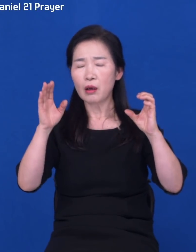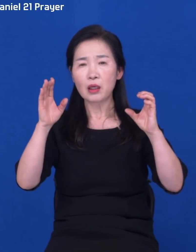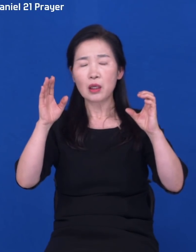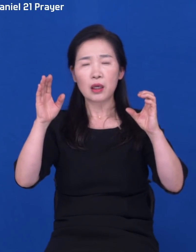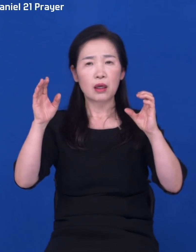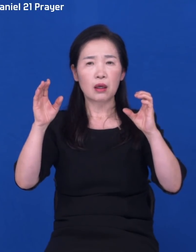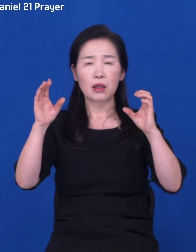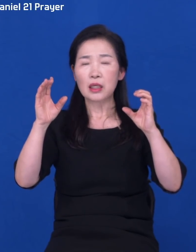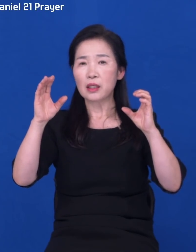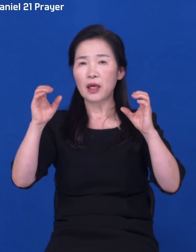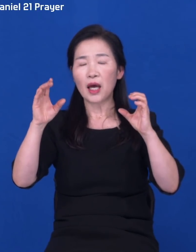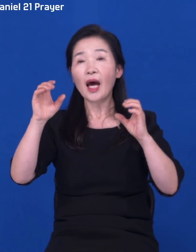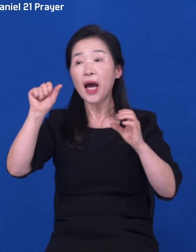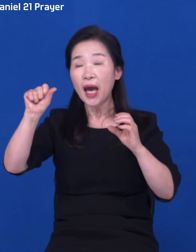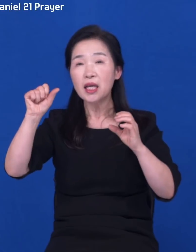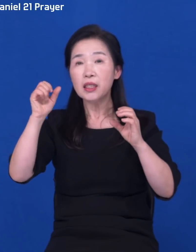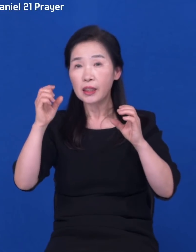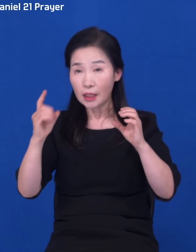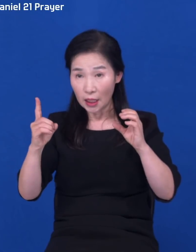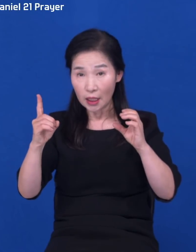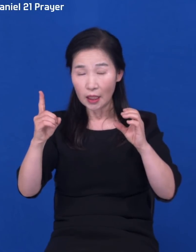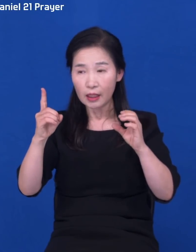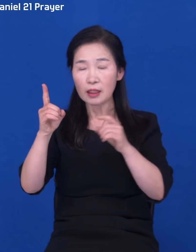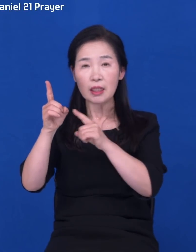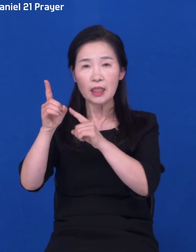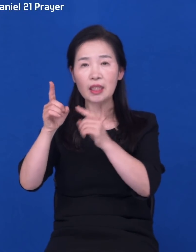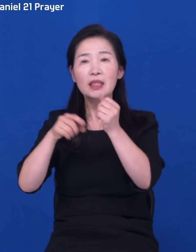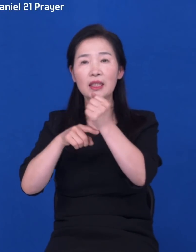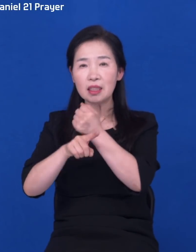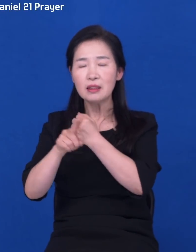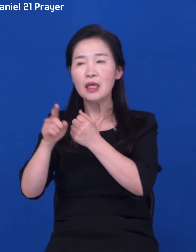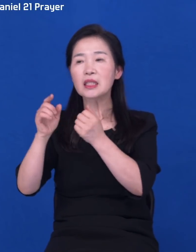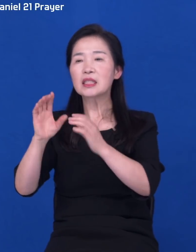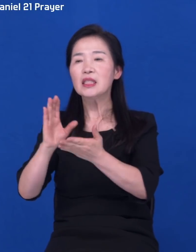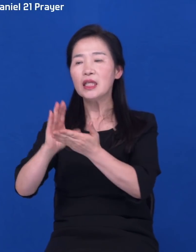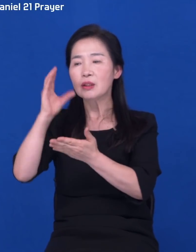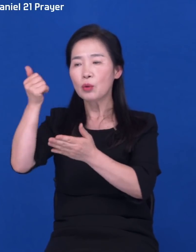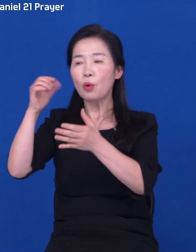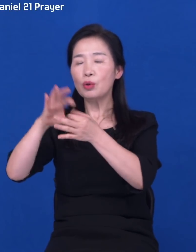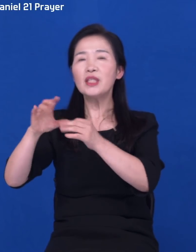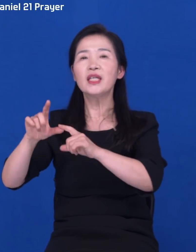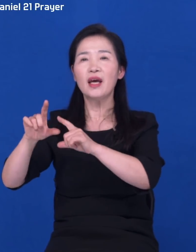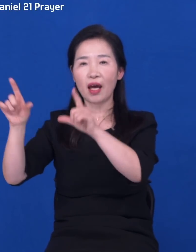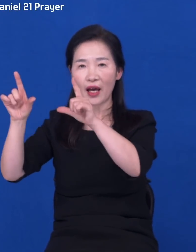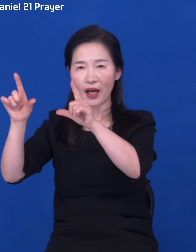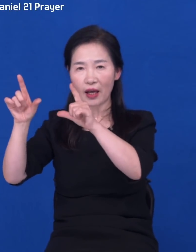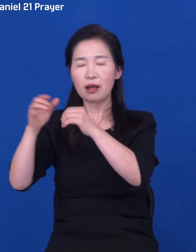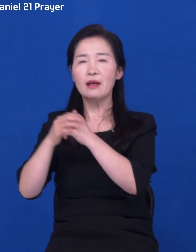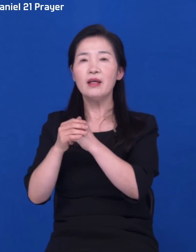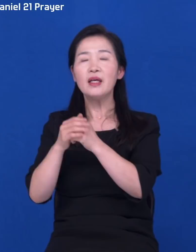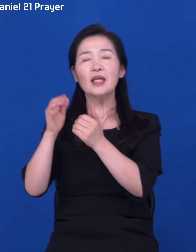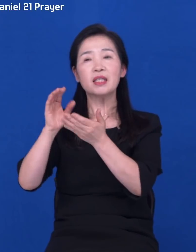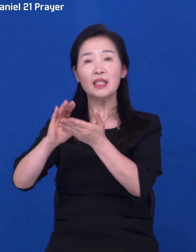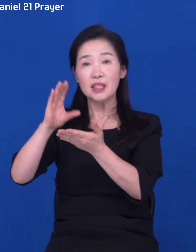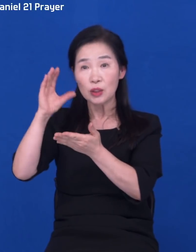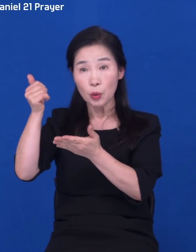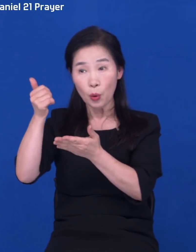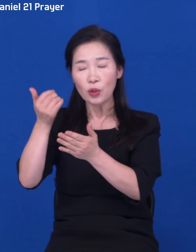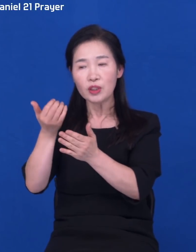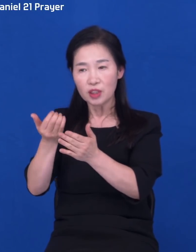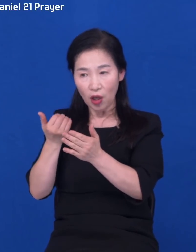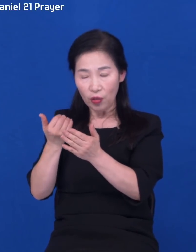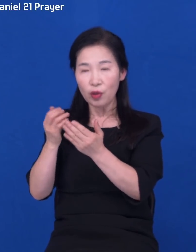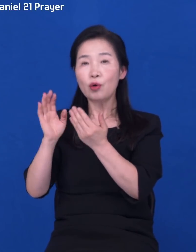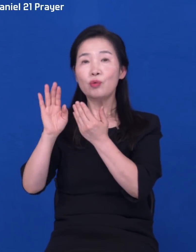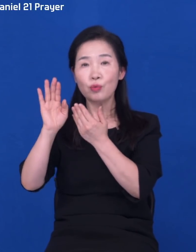찾아봤더니 AD가 아노 도미니. 그게 그리스도의 해. 그리스도가 그리스도 전, 기원 전, 기원